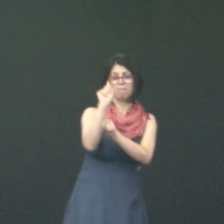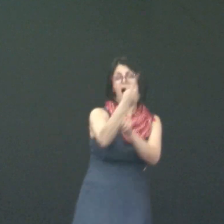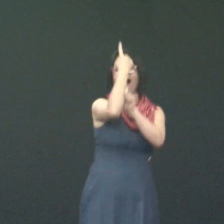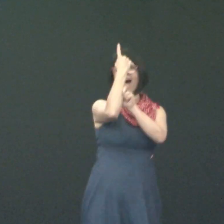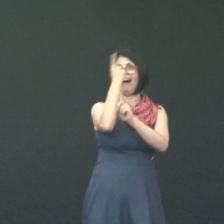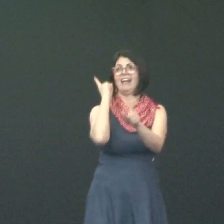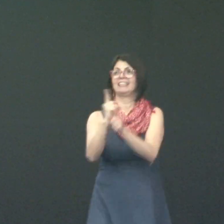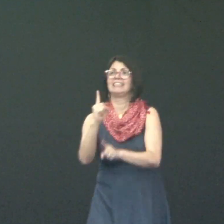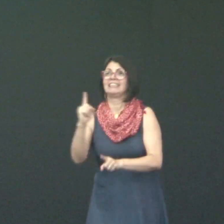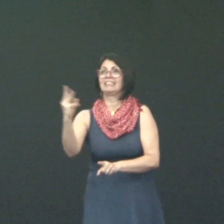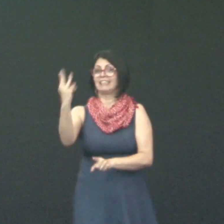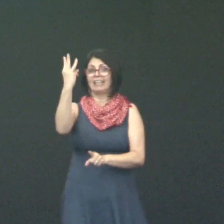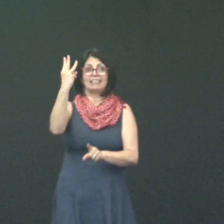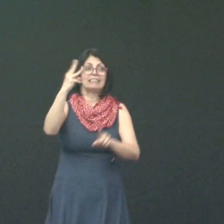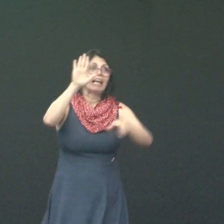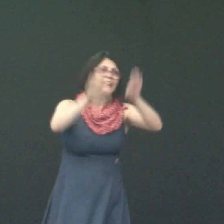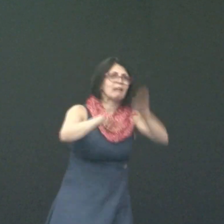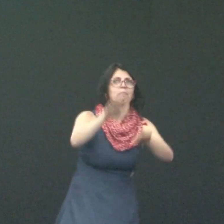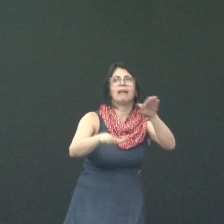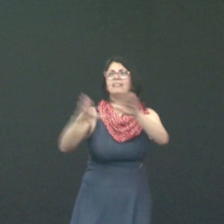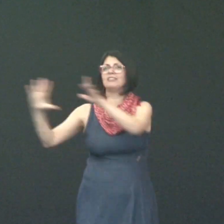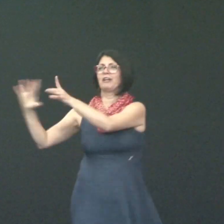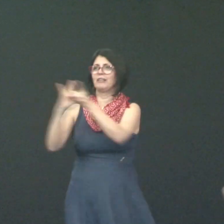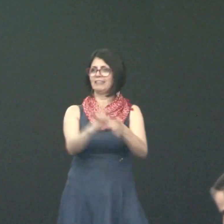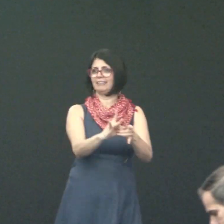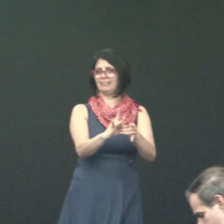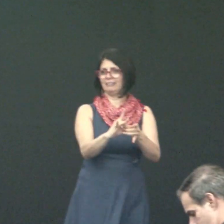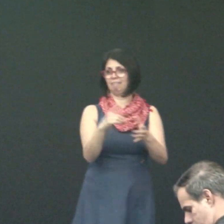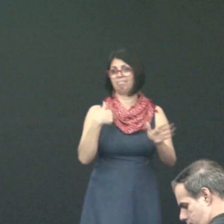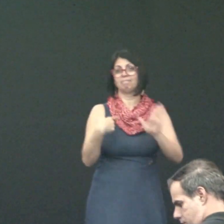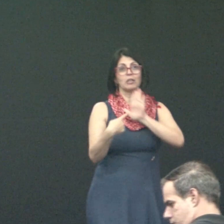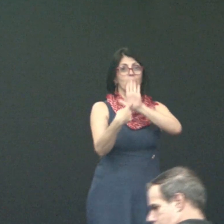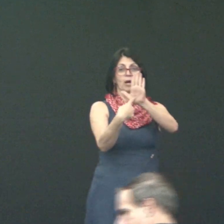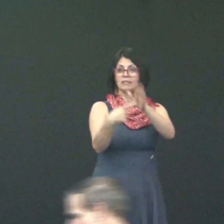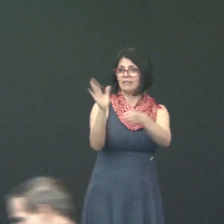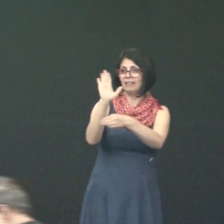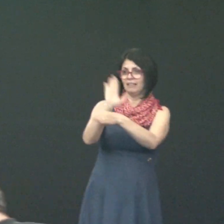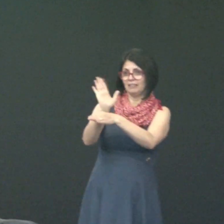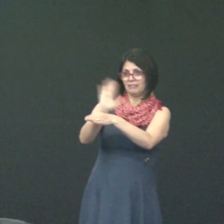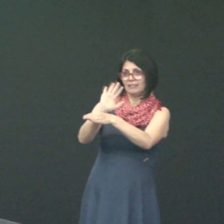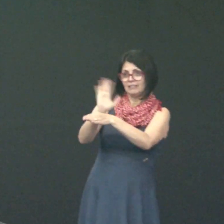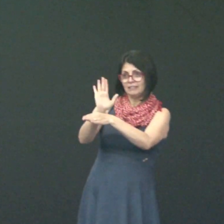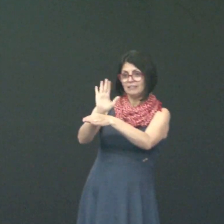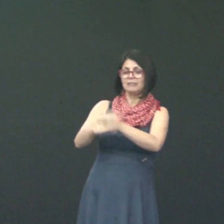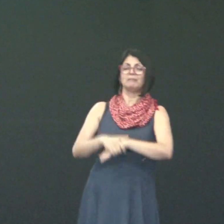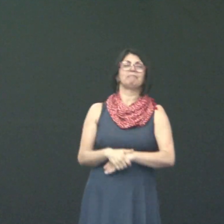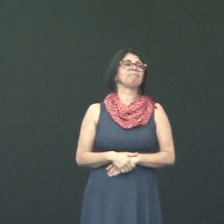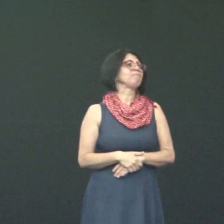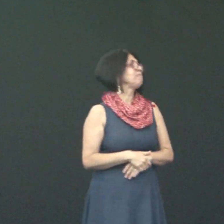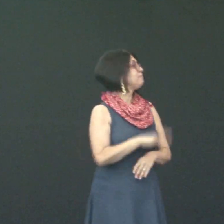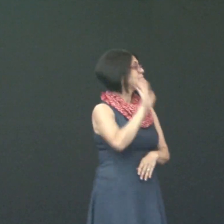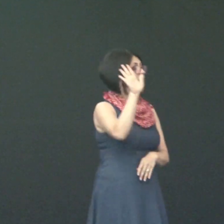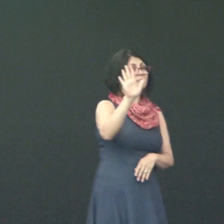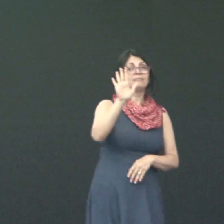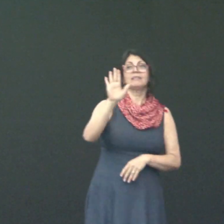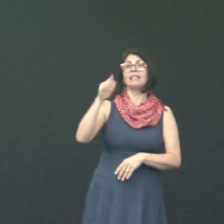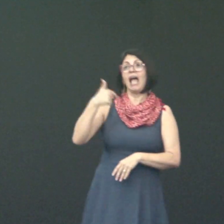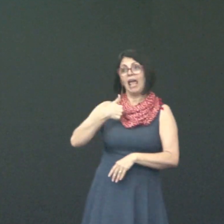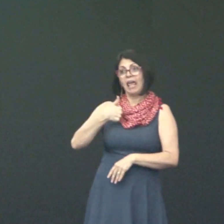um equivalente linguístico para esse sinal. Então vou apresentar para vocês as 3